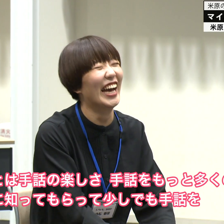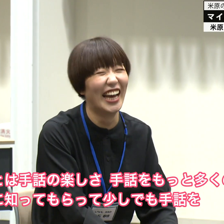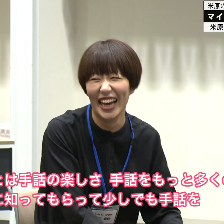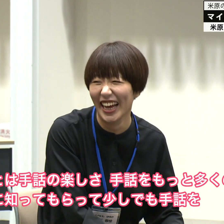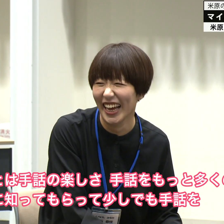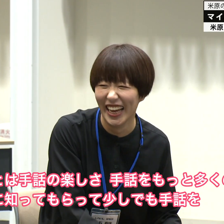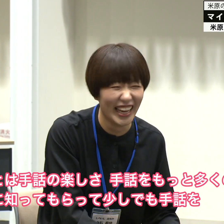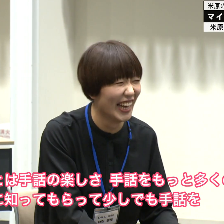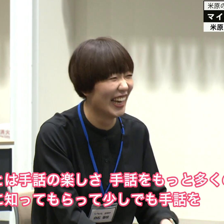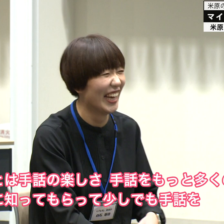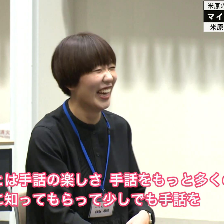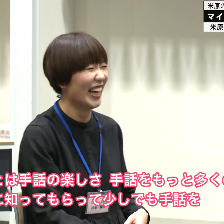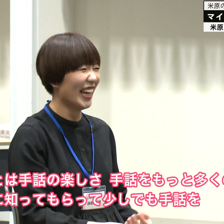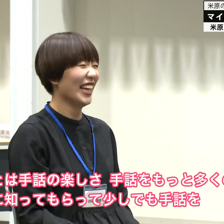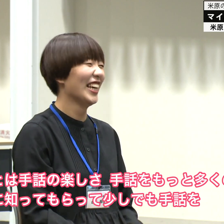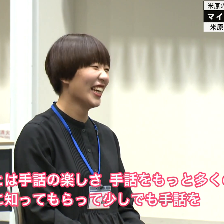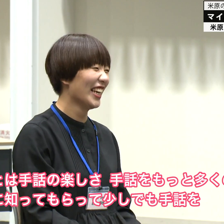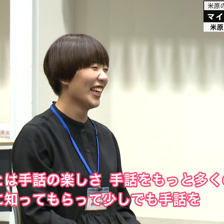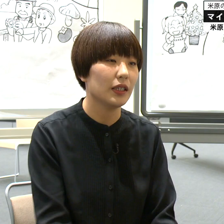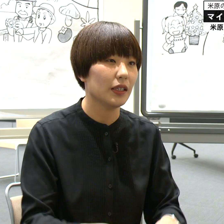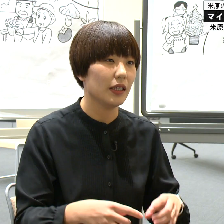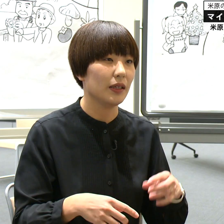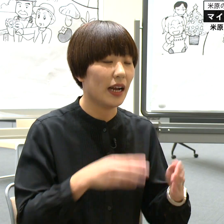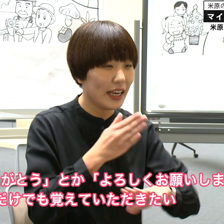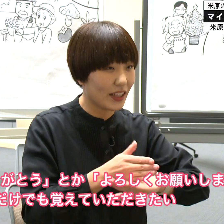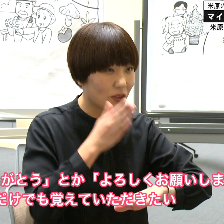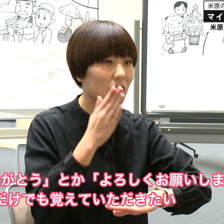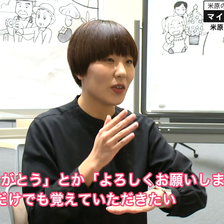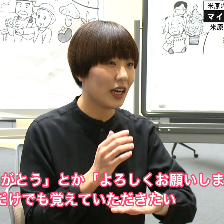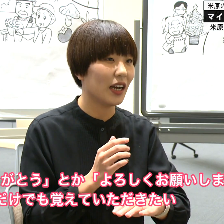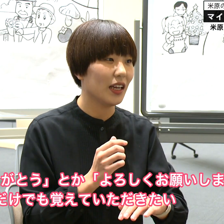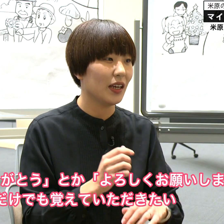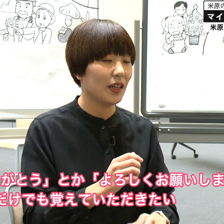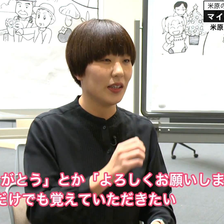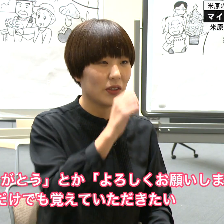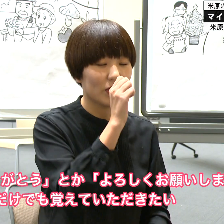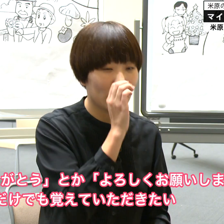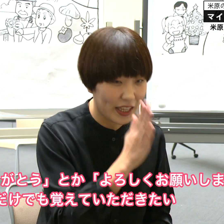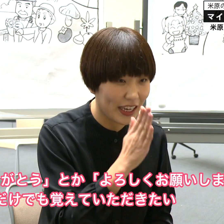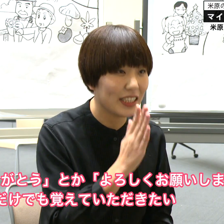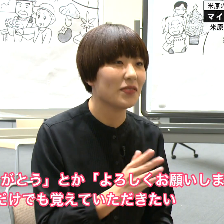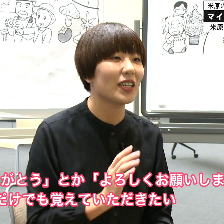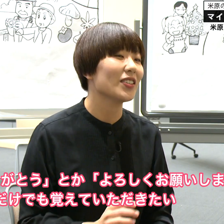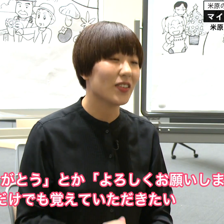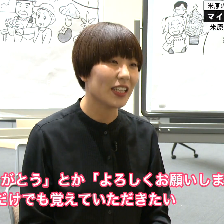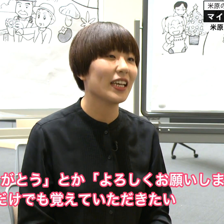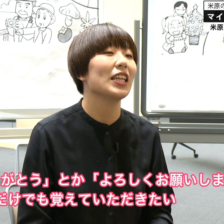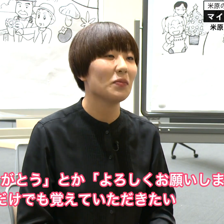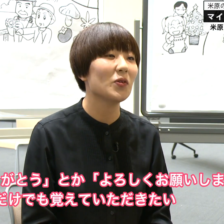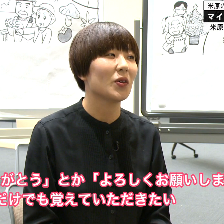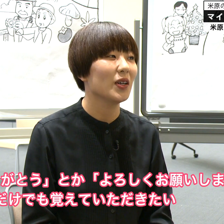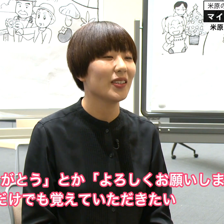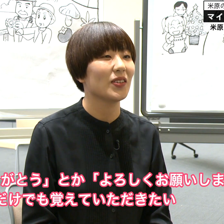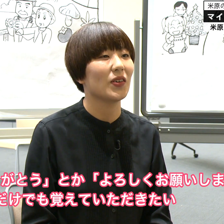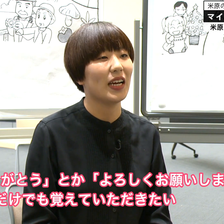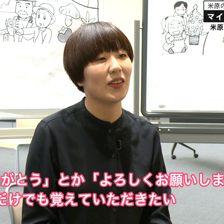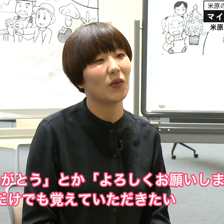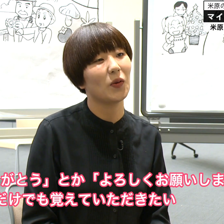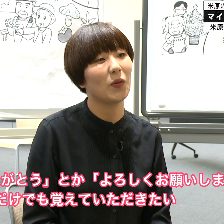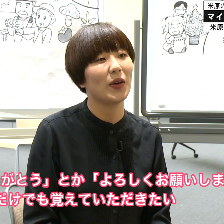でも手話をありがとうとか、よろしくお願いしますとかだけでも、すごい覚え